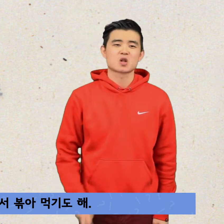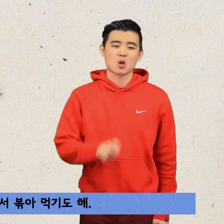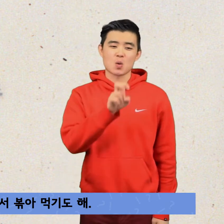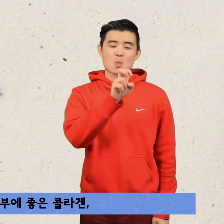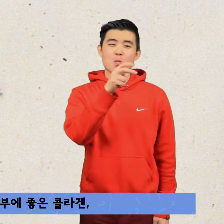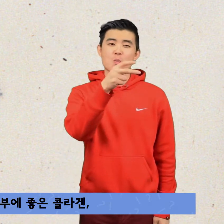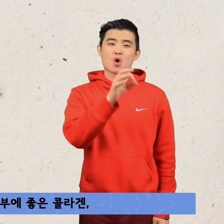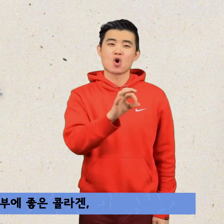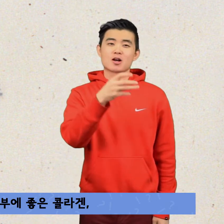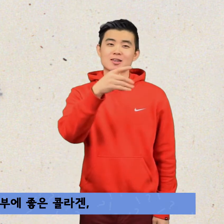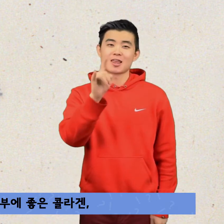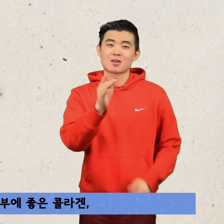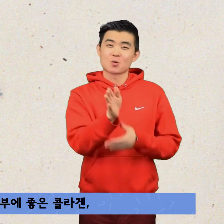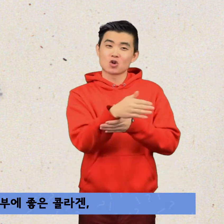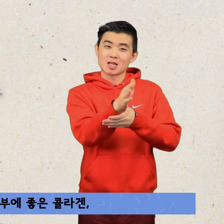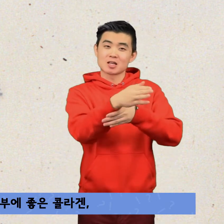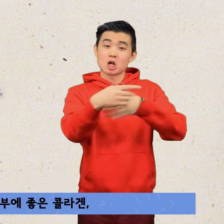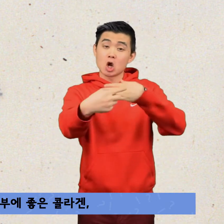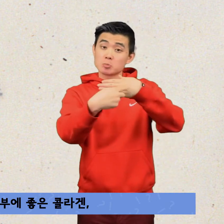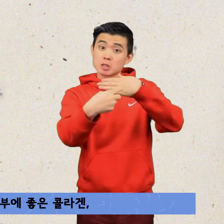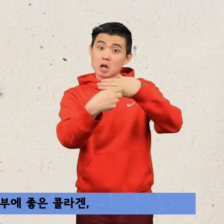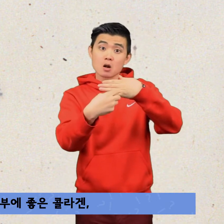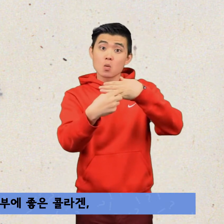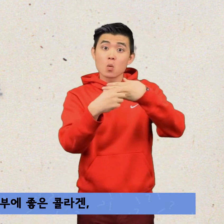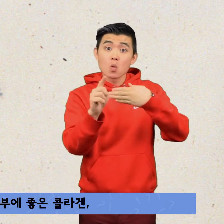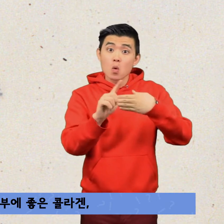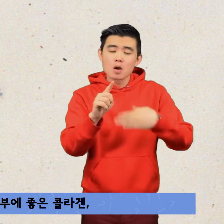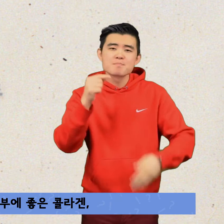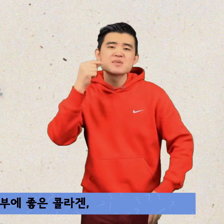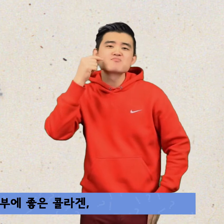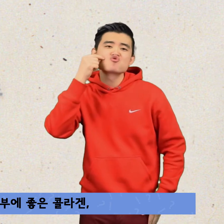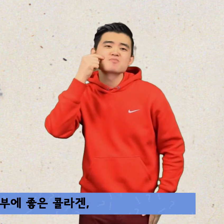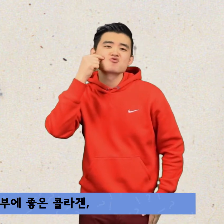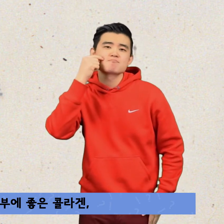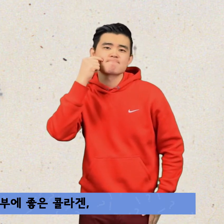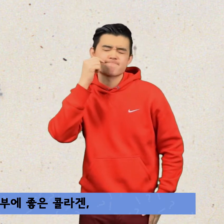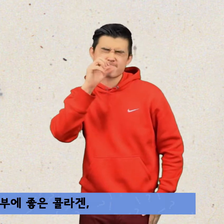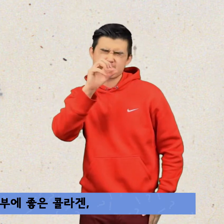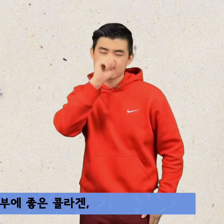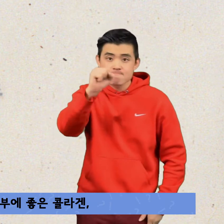명태 껍질에는 명태 피부에 좋은 콜라겐